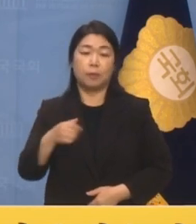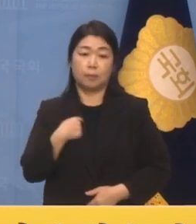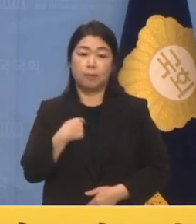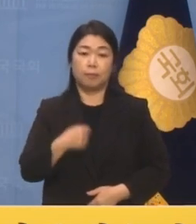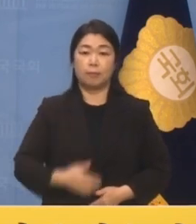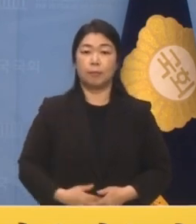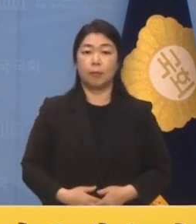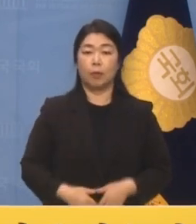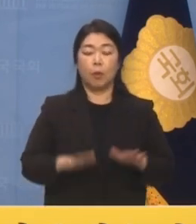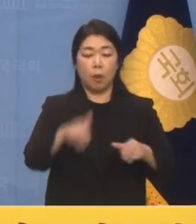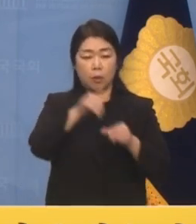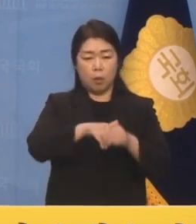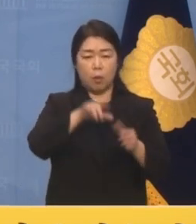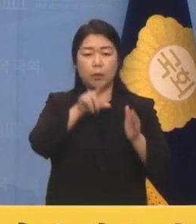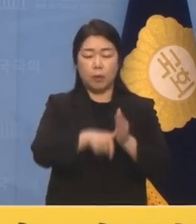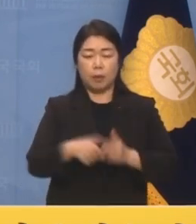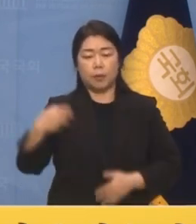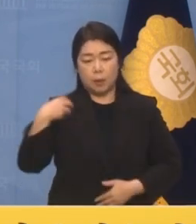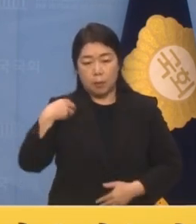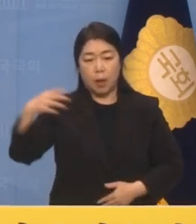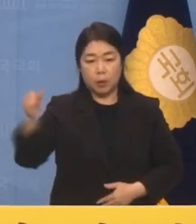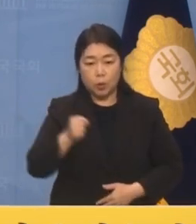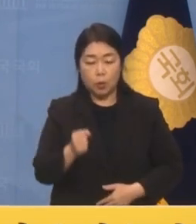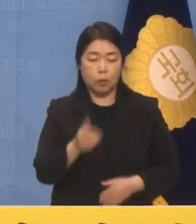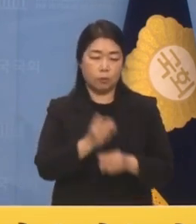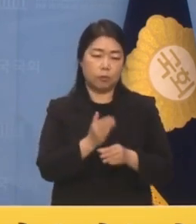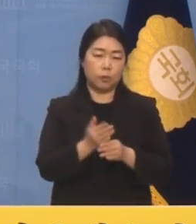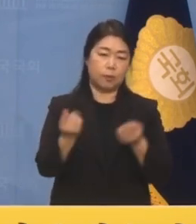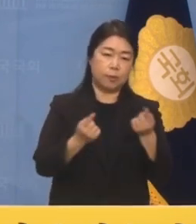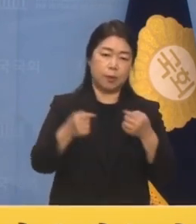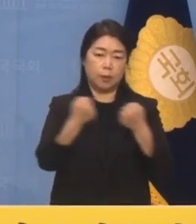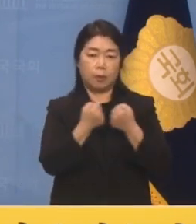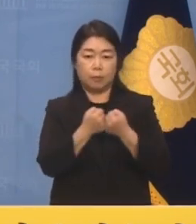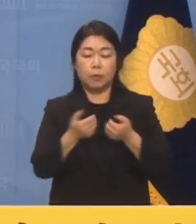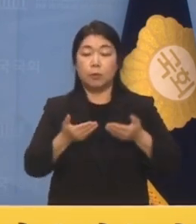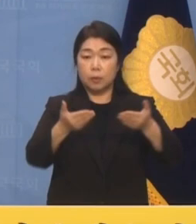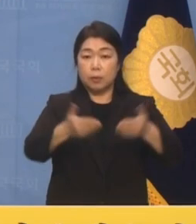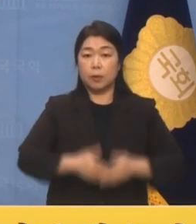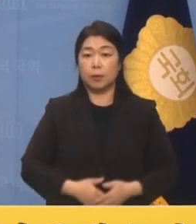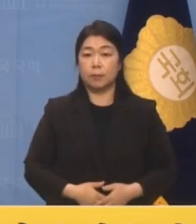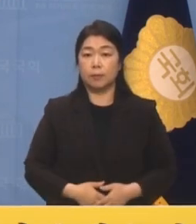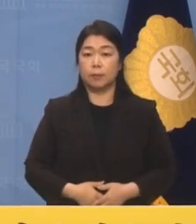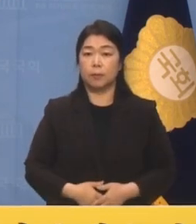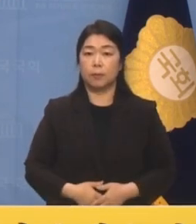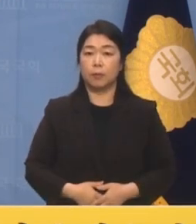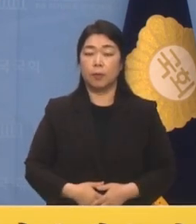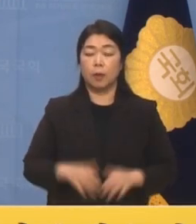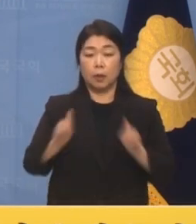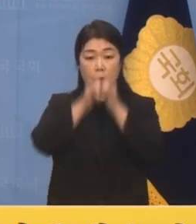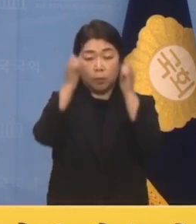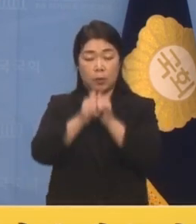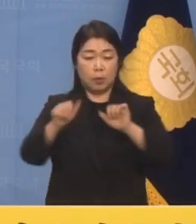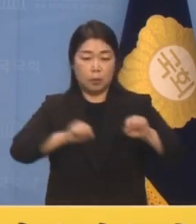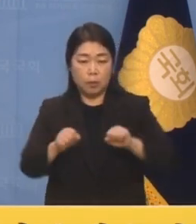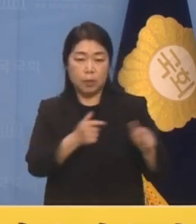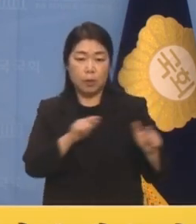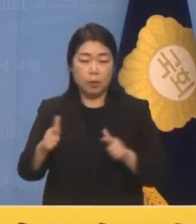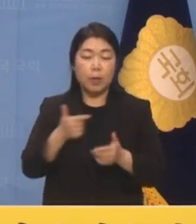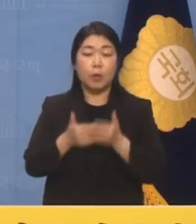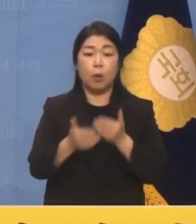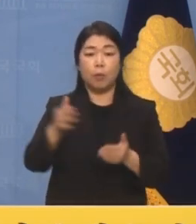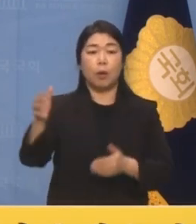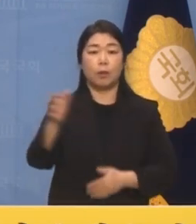갖고 가운데 번호에서 중원의 싸움을 지휘하도록 하겠습니다. 그동안 시민사회에서의 다양한